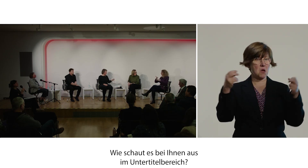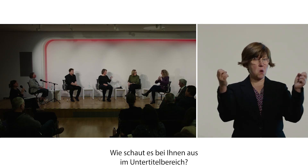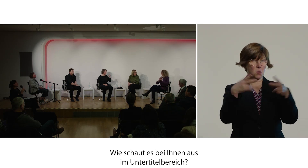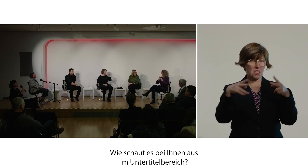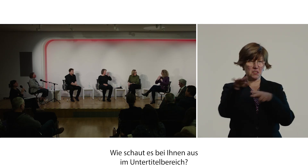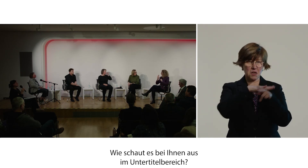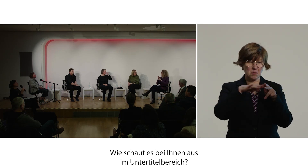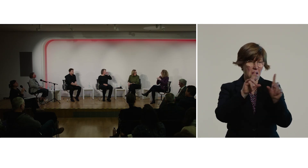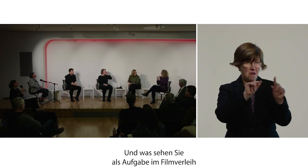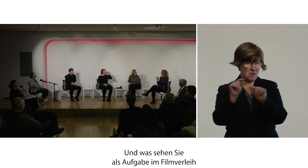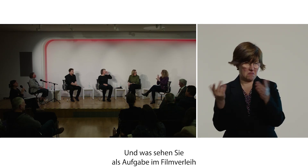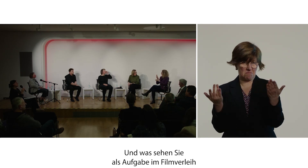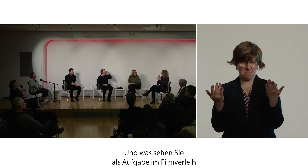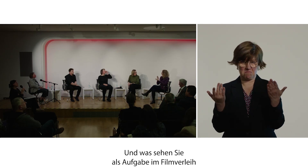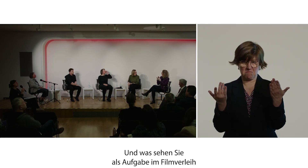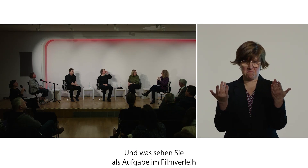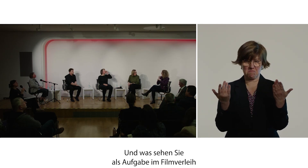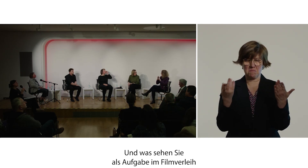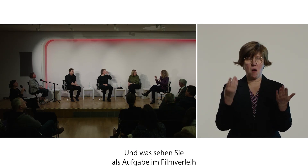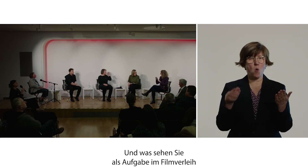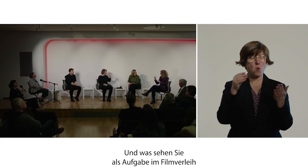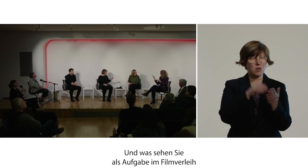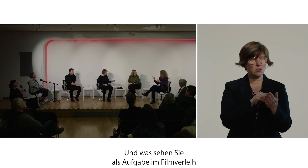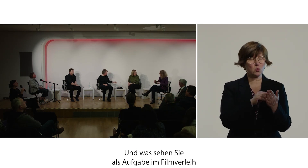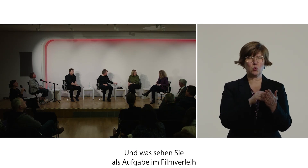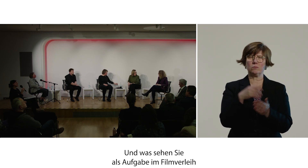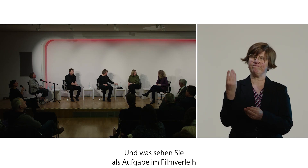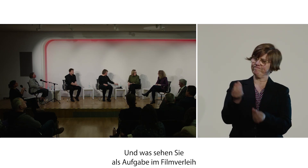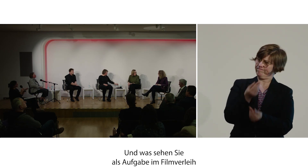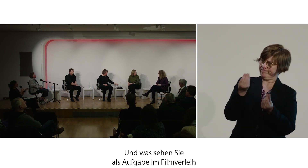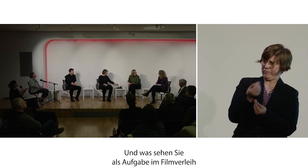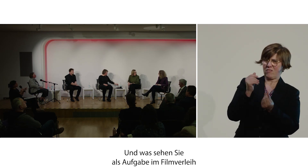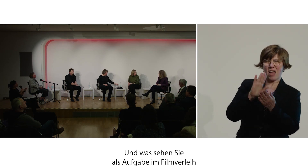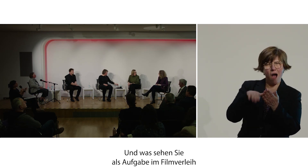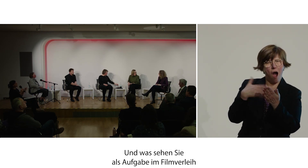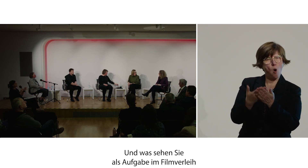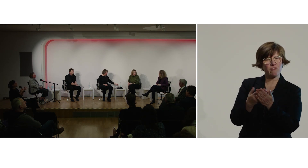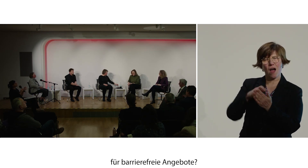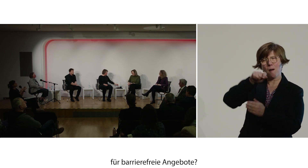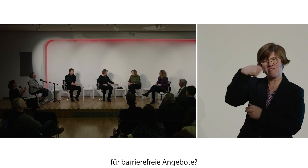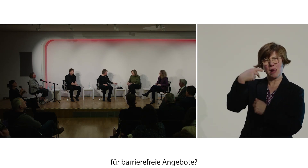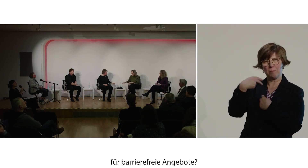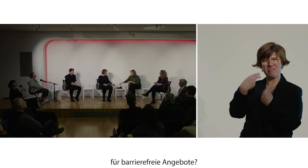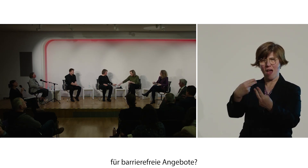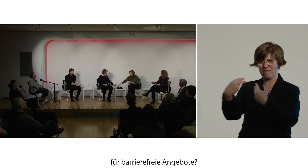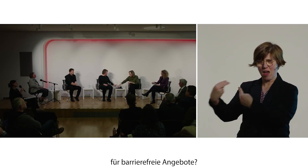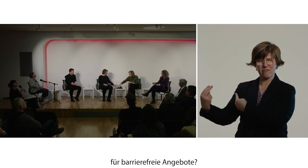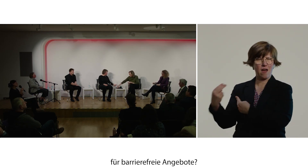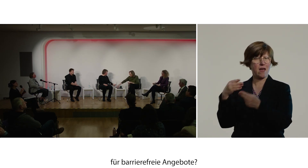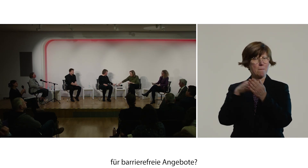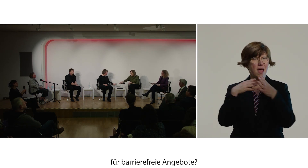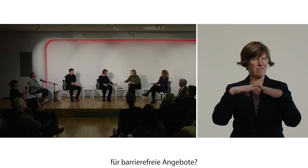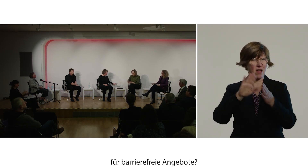Untertitelbereich und auch, was sehen Sie als Aufgabe im Filmverleih für barrierefreie